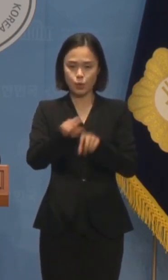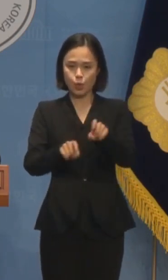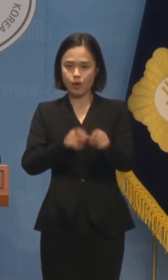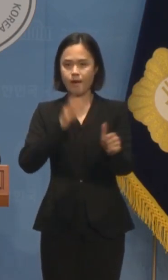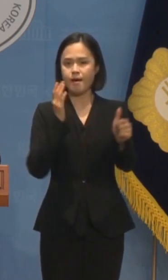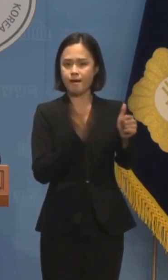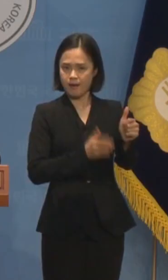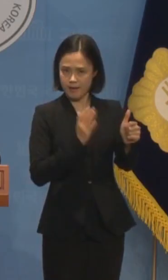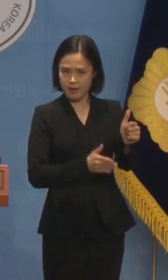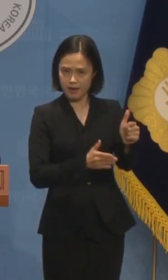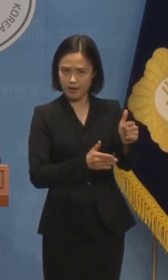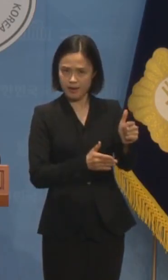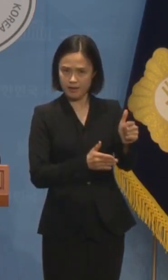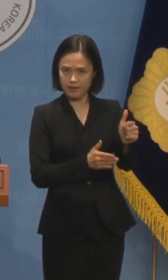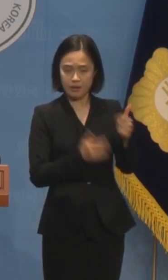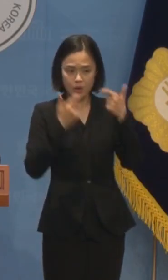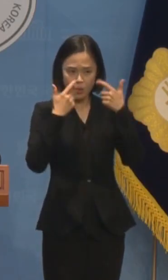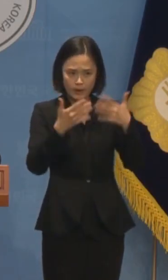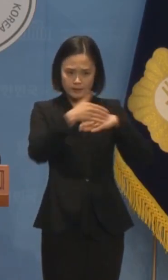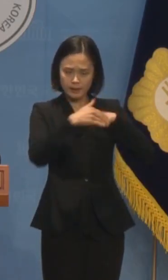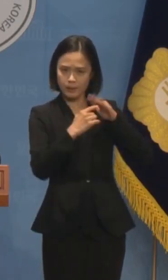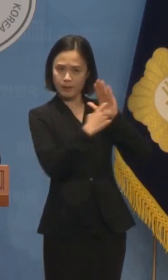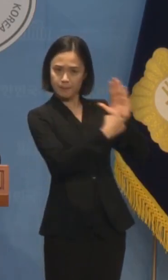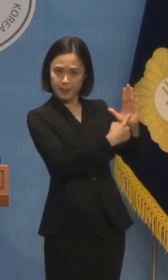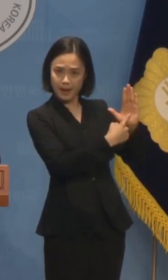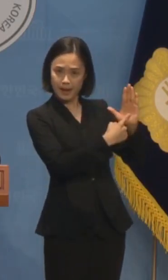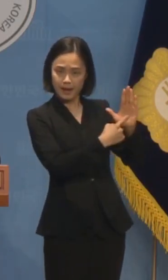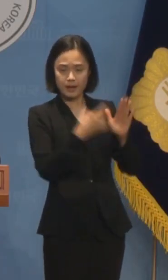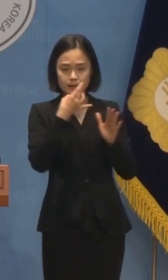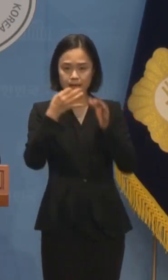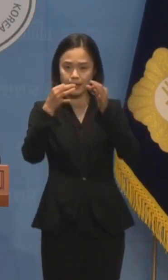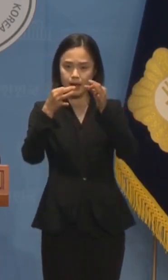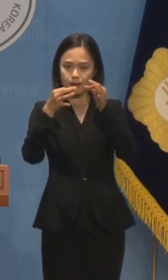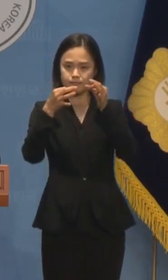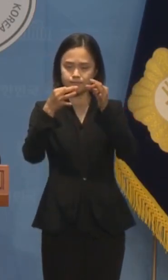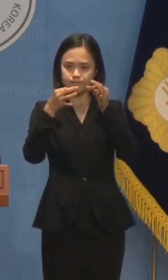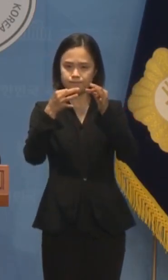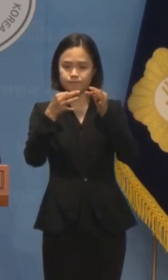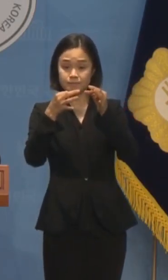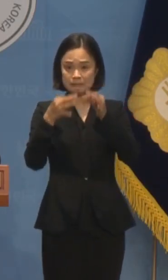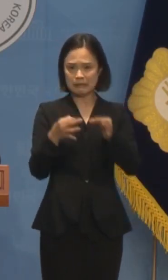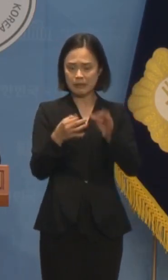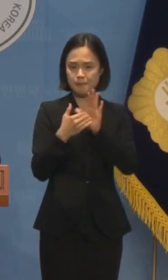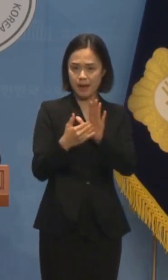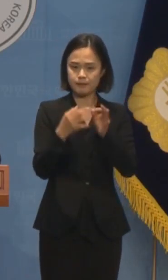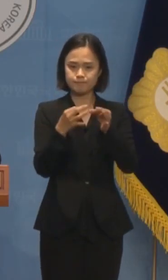표명으로 시장 불신을 해소하고 쌀값 안정화를 시켜야 합니다.